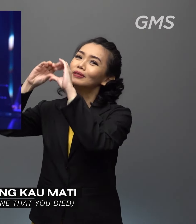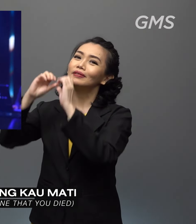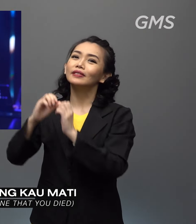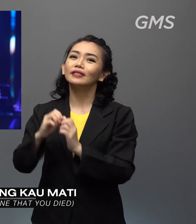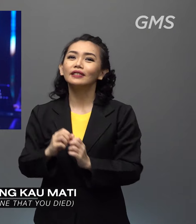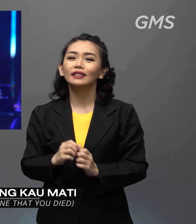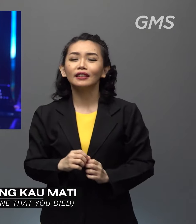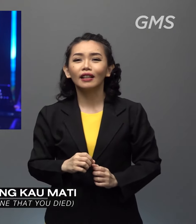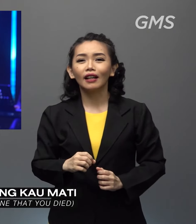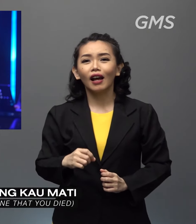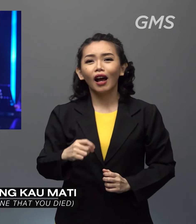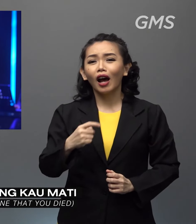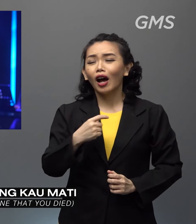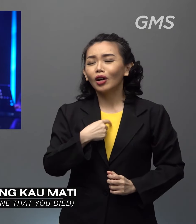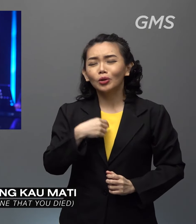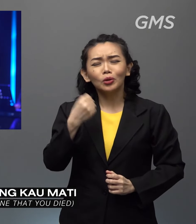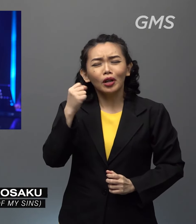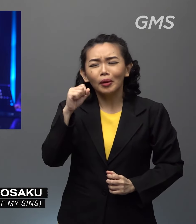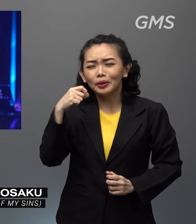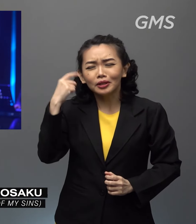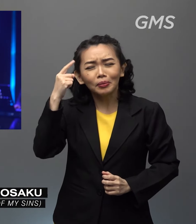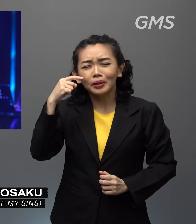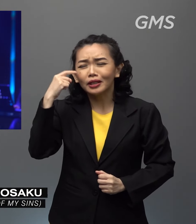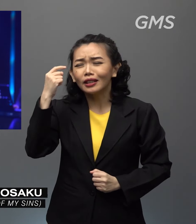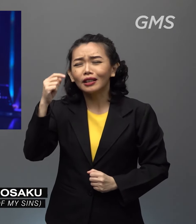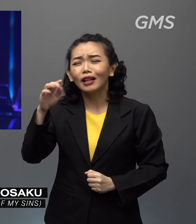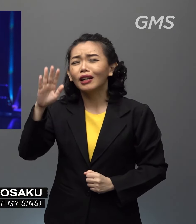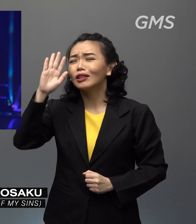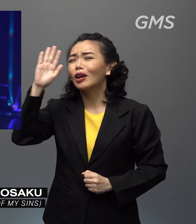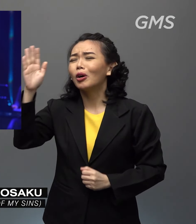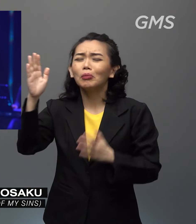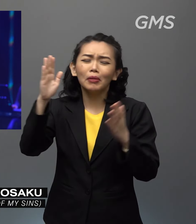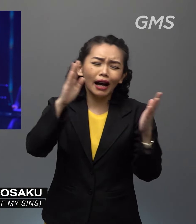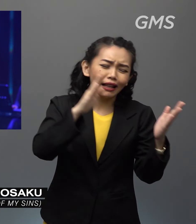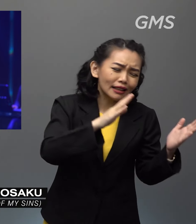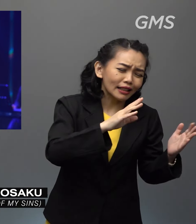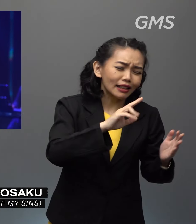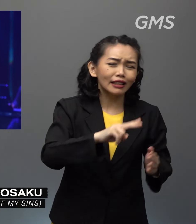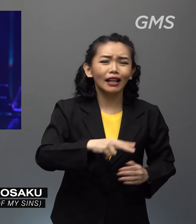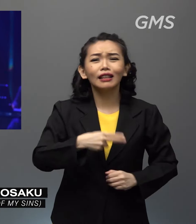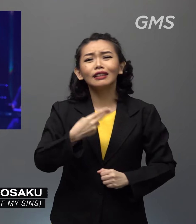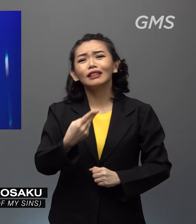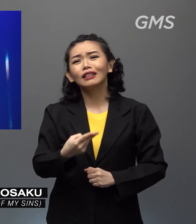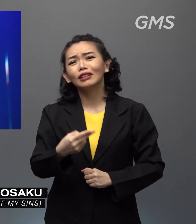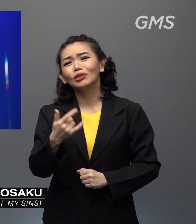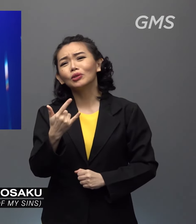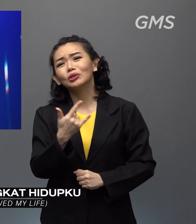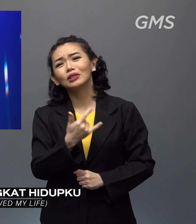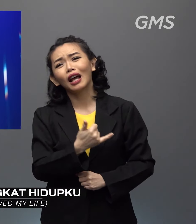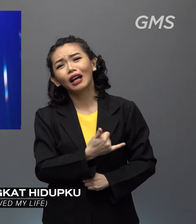Tak terbayang kau mati ganti dosaku.